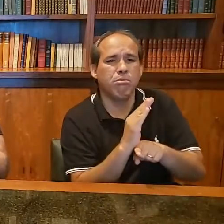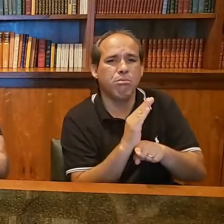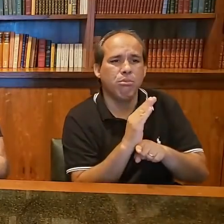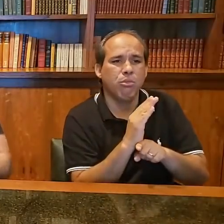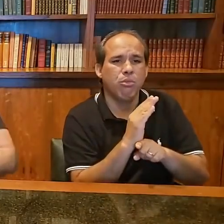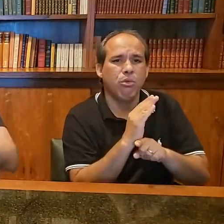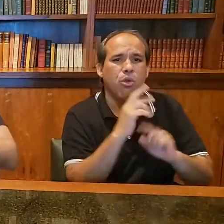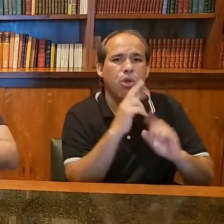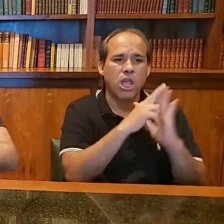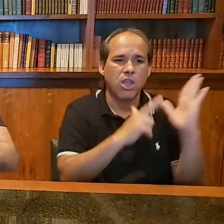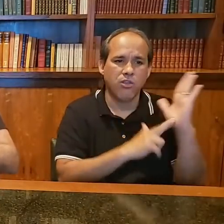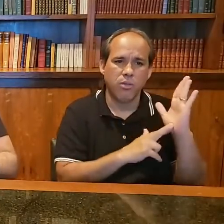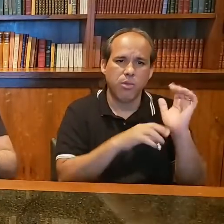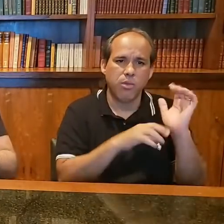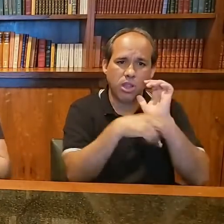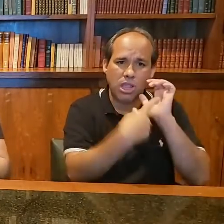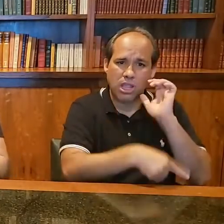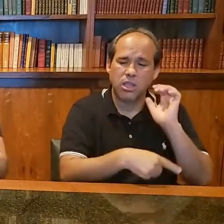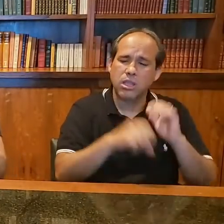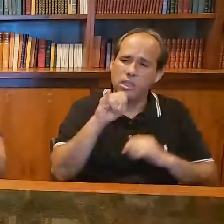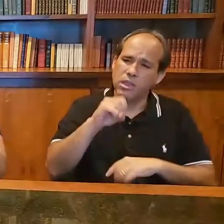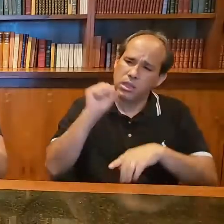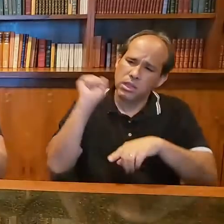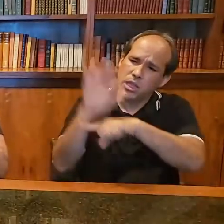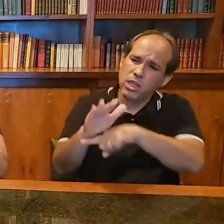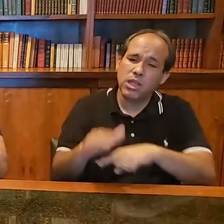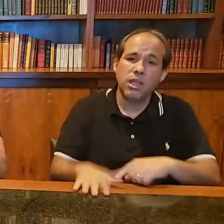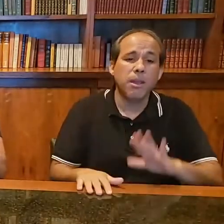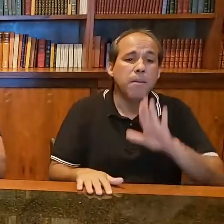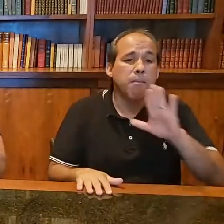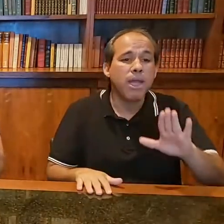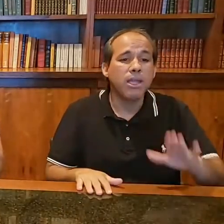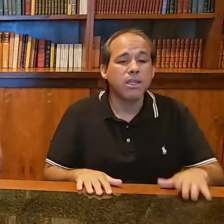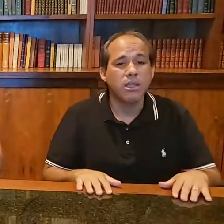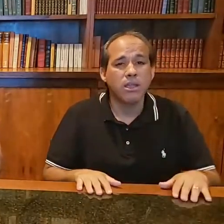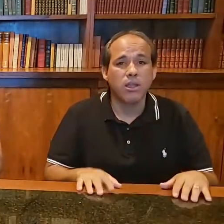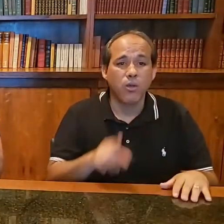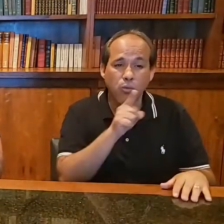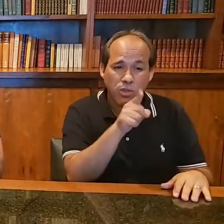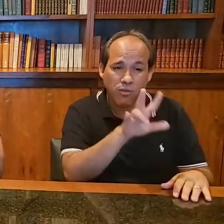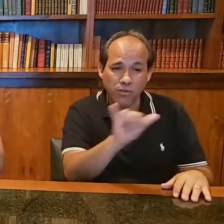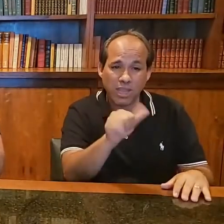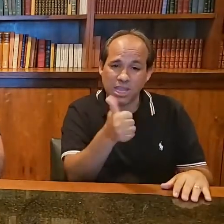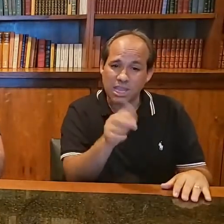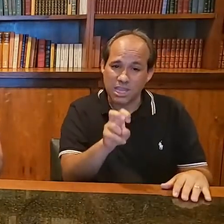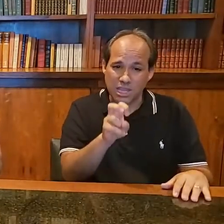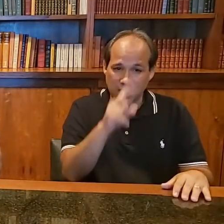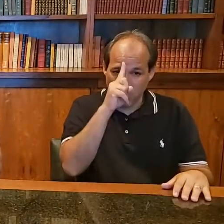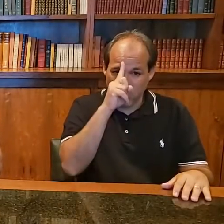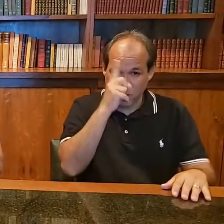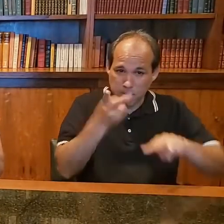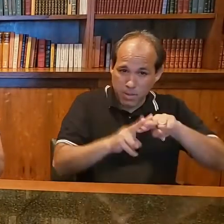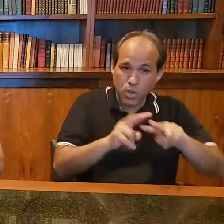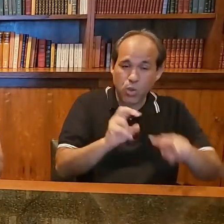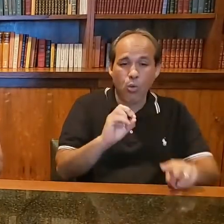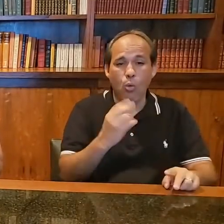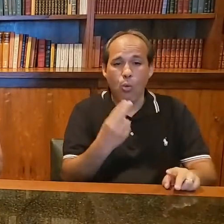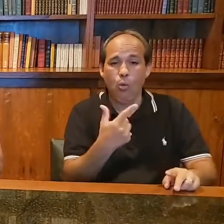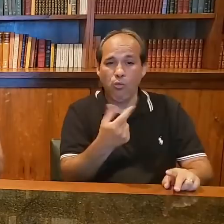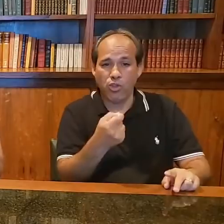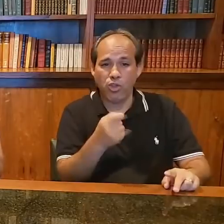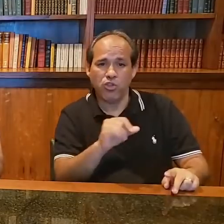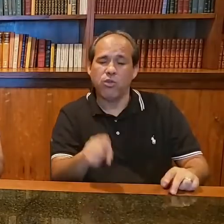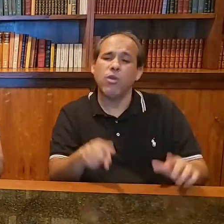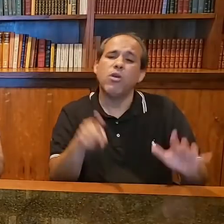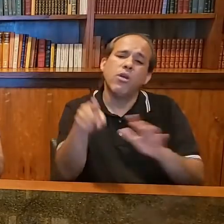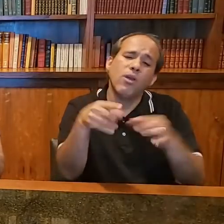o regulamento disciplinar, sim, transgredi. Ele falou, a minha faixa, né? Você pega 15 dias de cadeia ou 20. Você merece